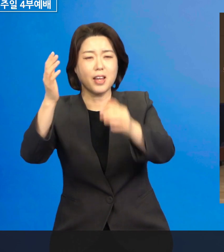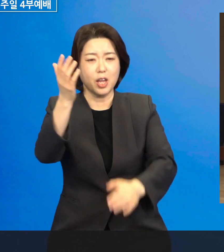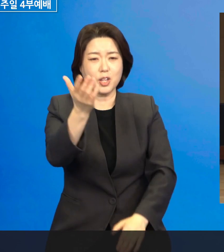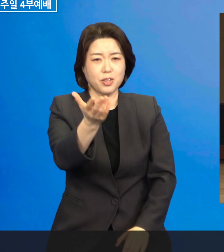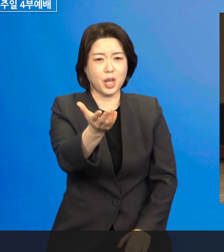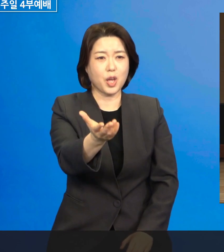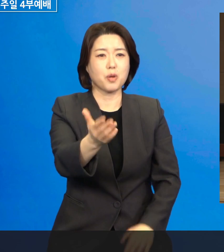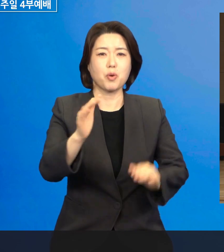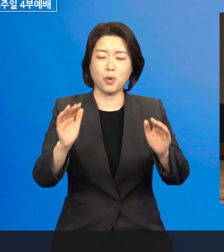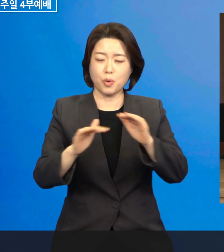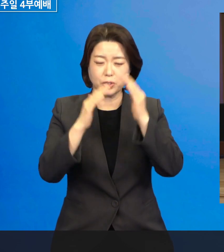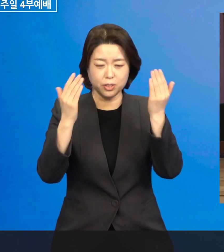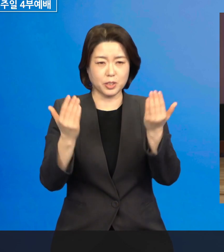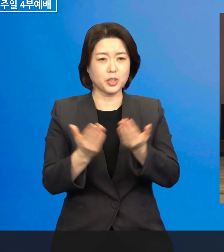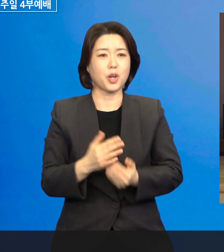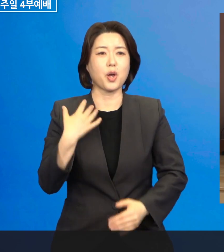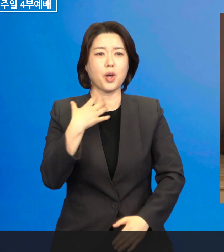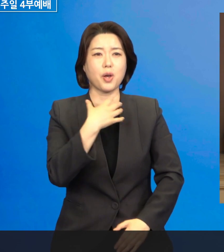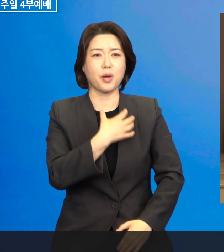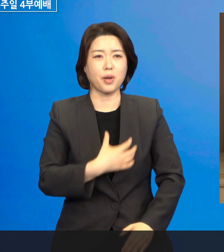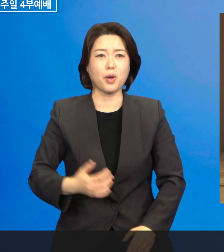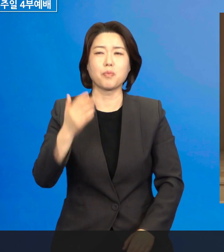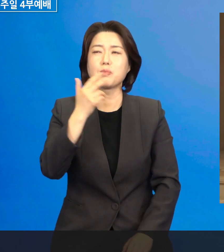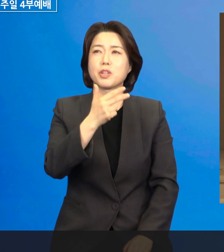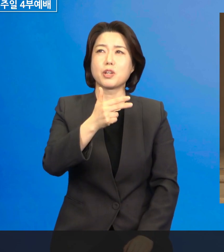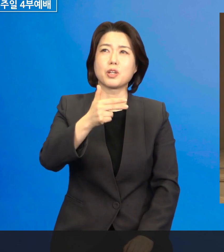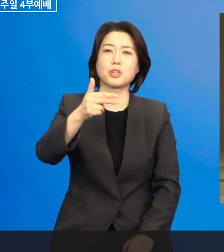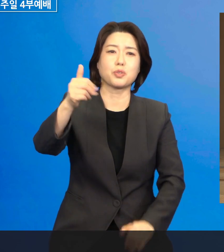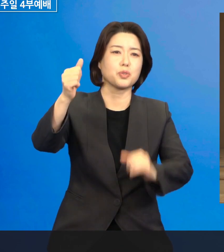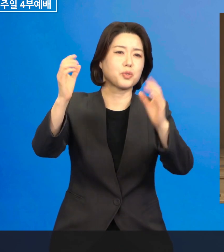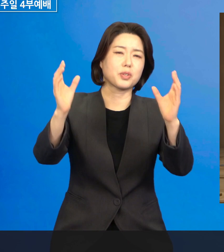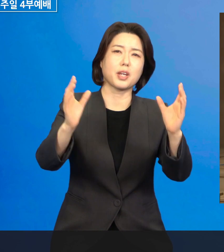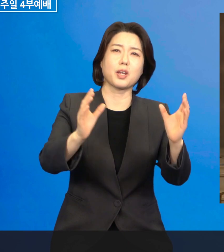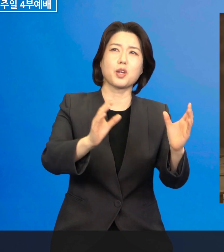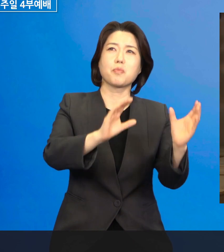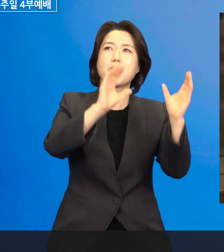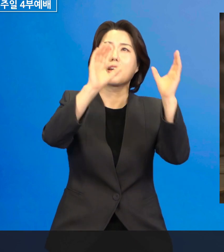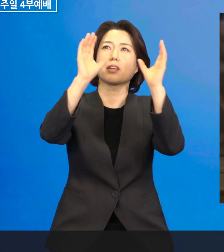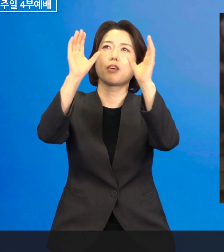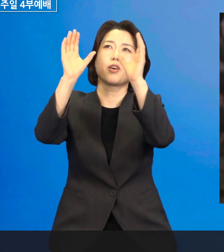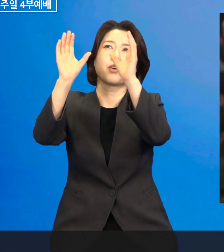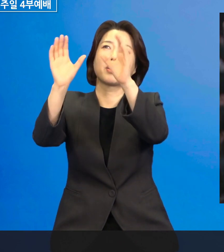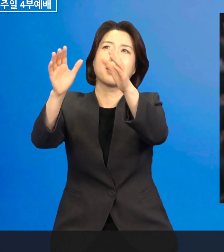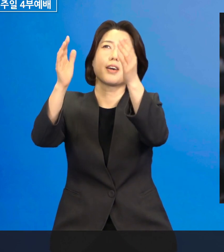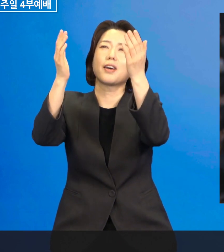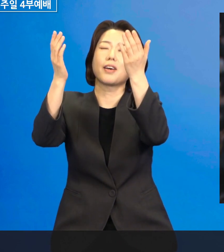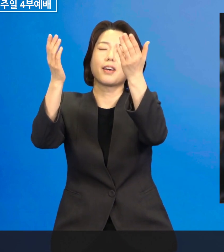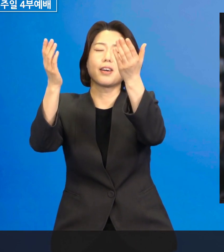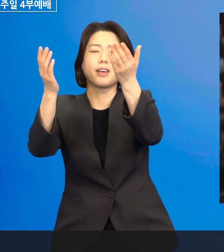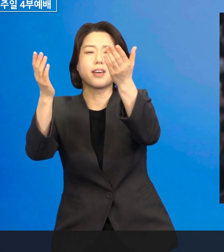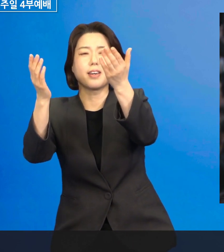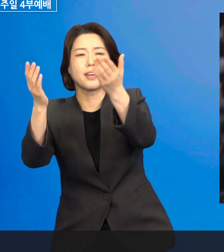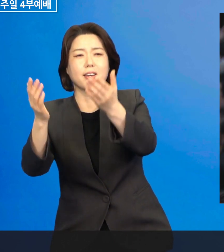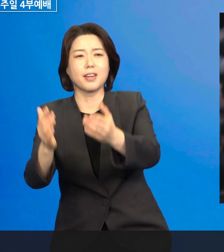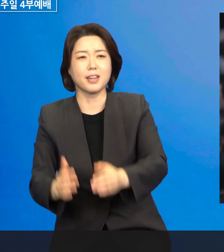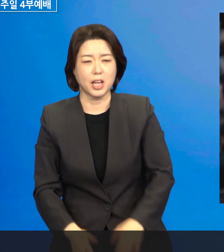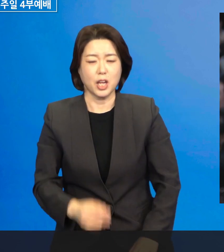보라. 내 모든 염려 주께 맡겨라.